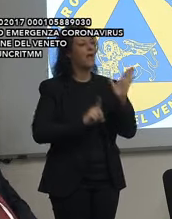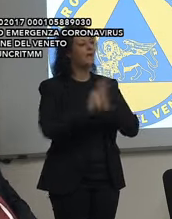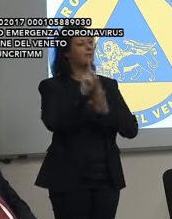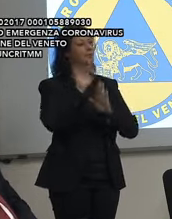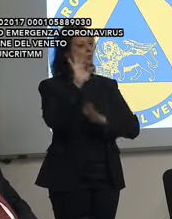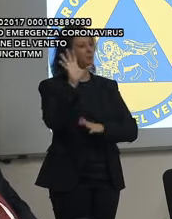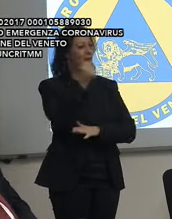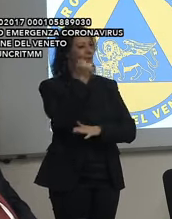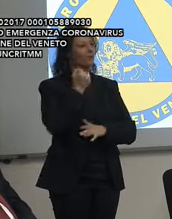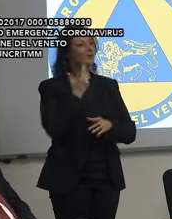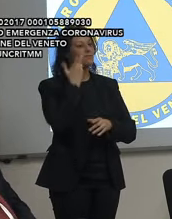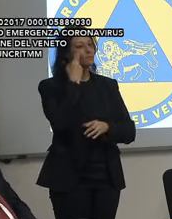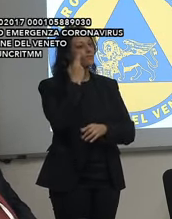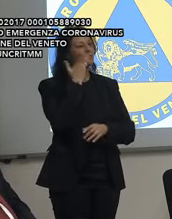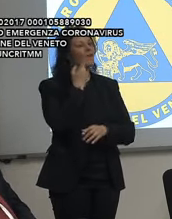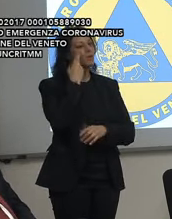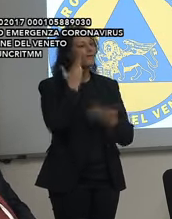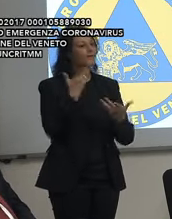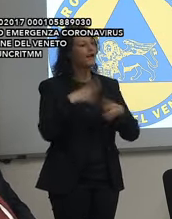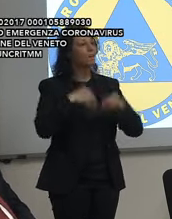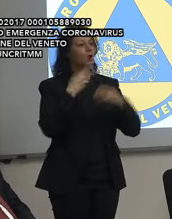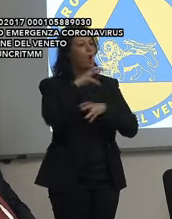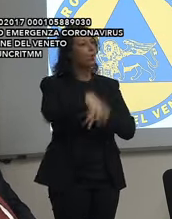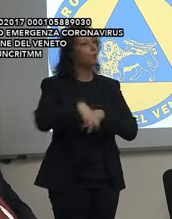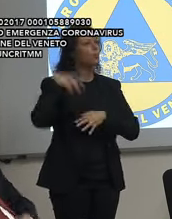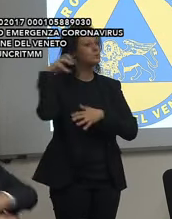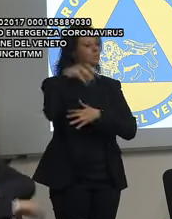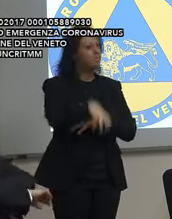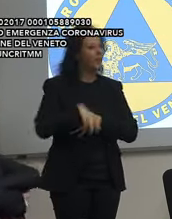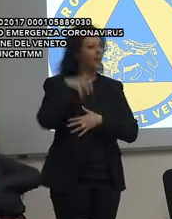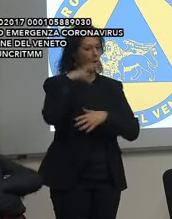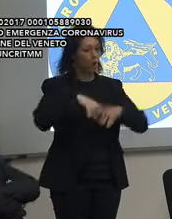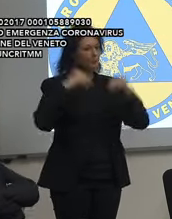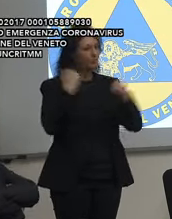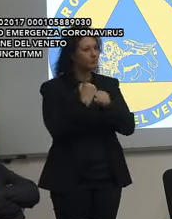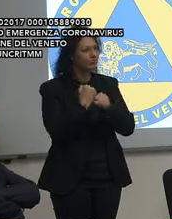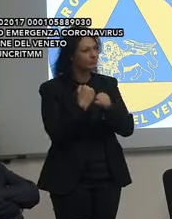le ruspe in azione a San Lazzaro, vedere i padiglioni